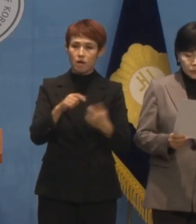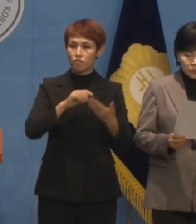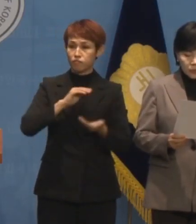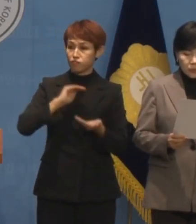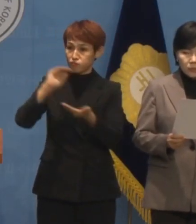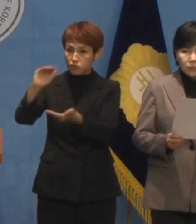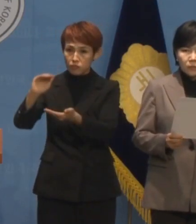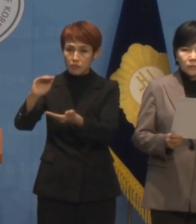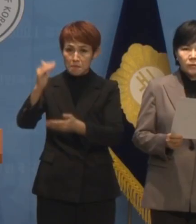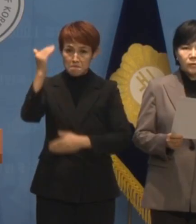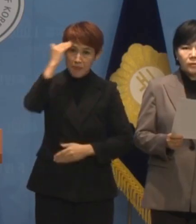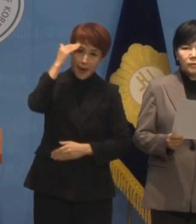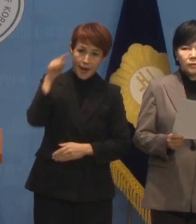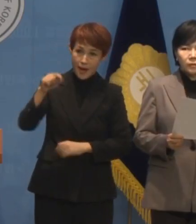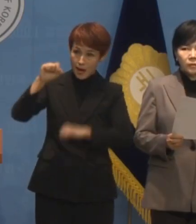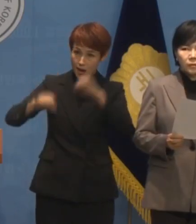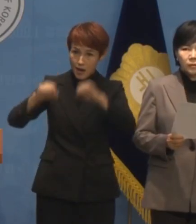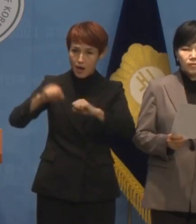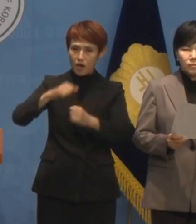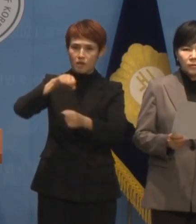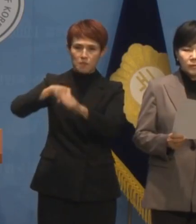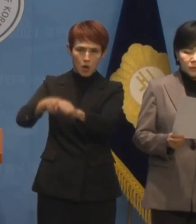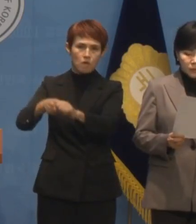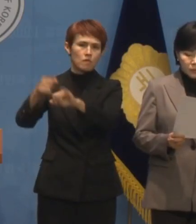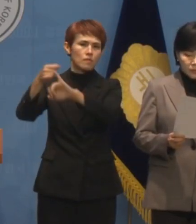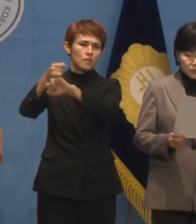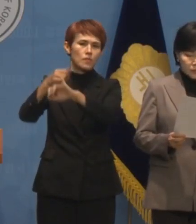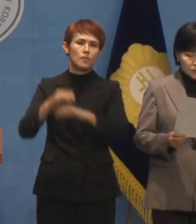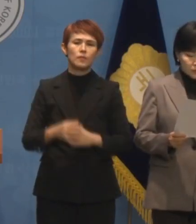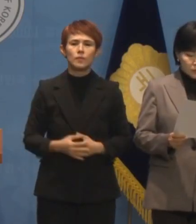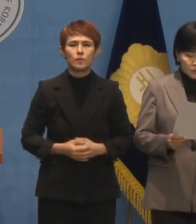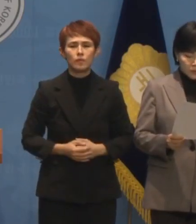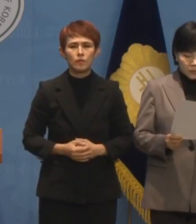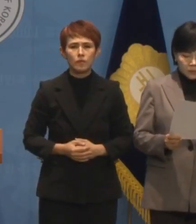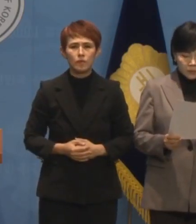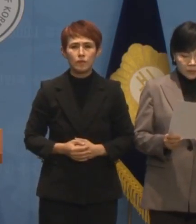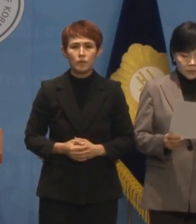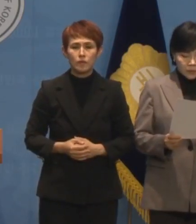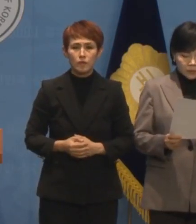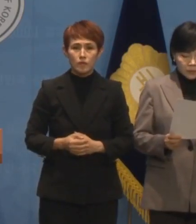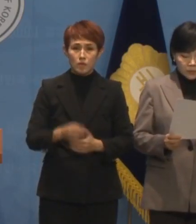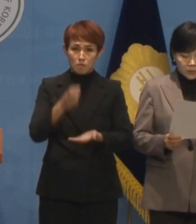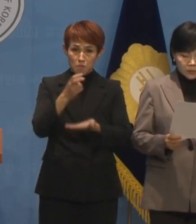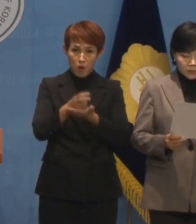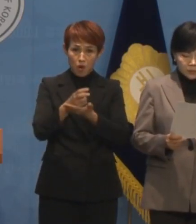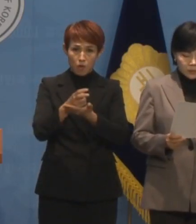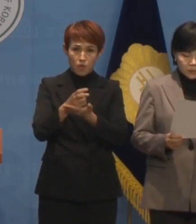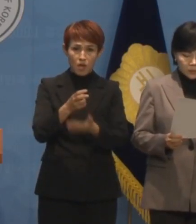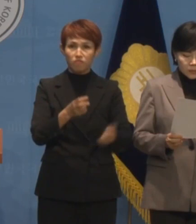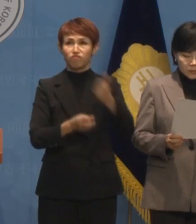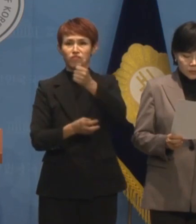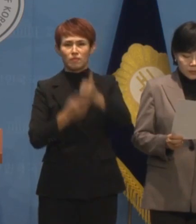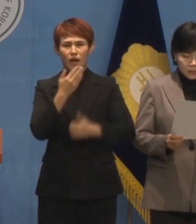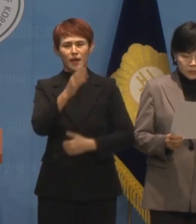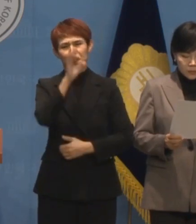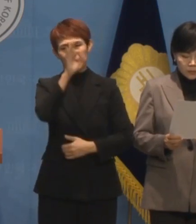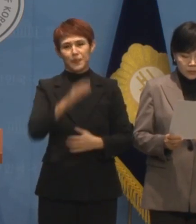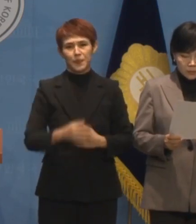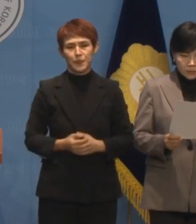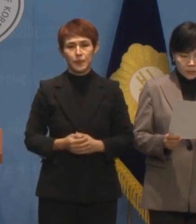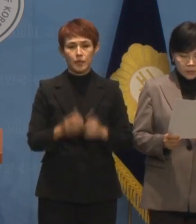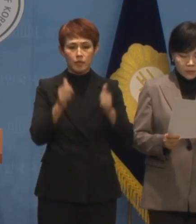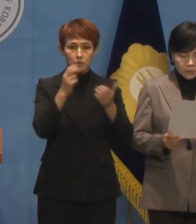대해 반드시 처벌받아야 할 것입니다. 어느 누구도 법 위에 군림할 수 없습니다. 국회